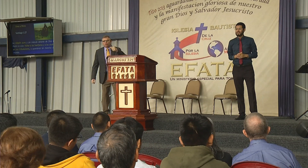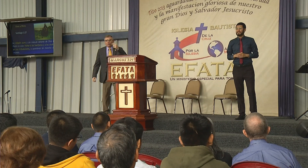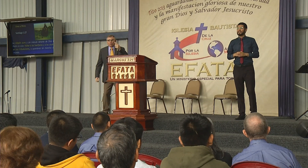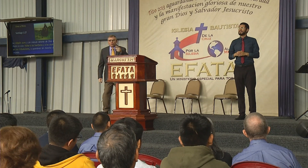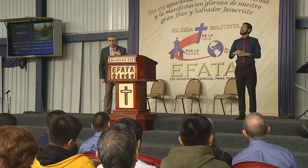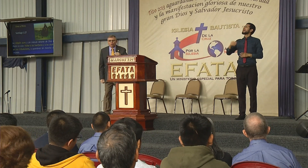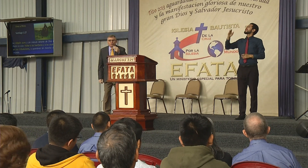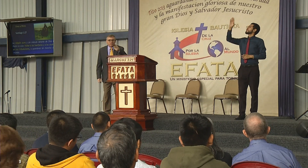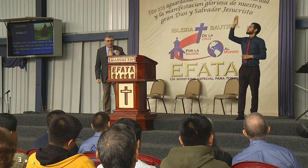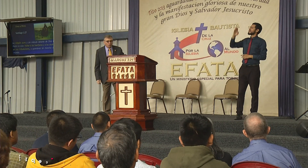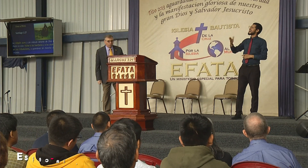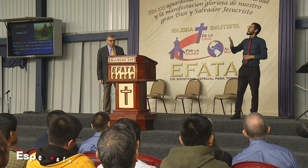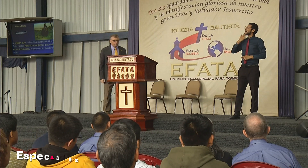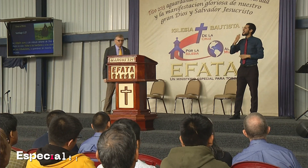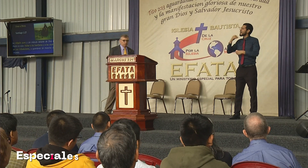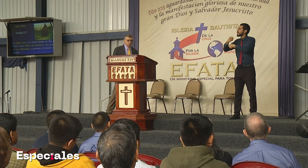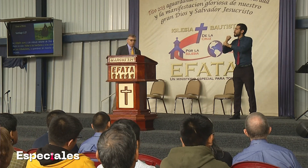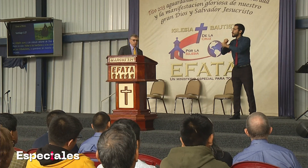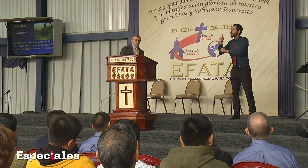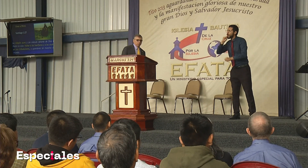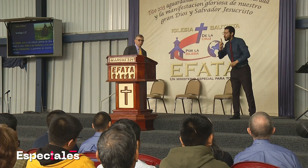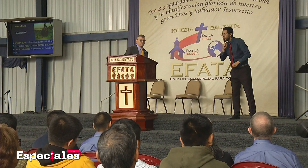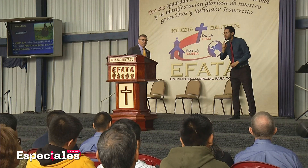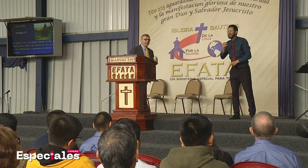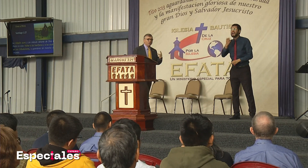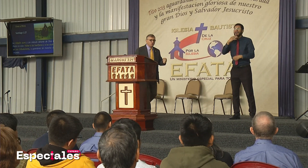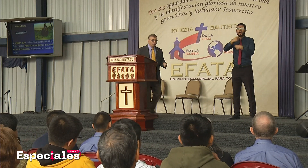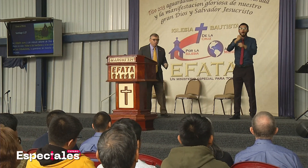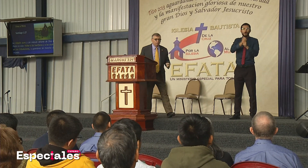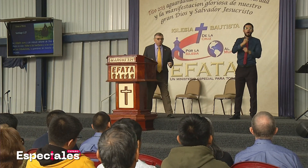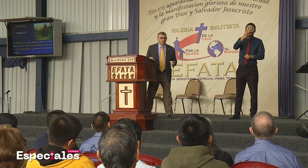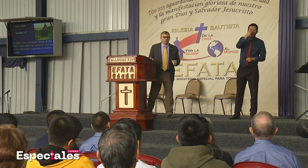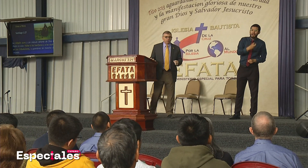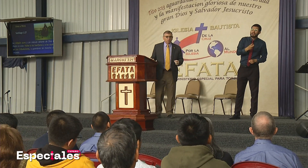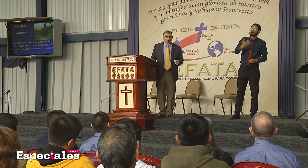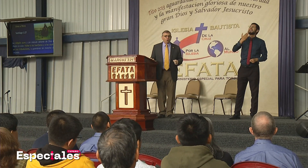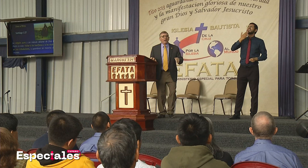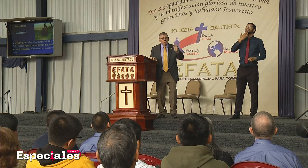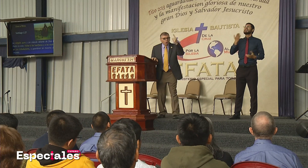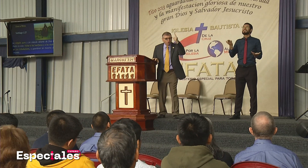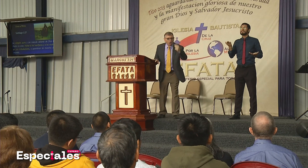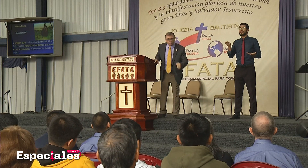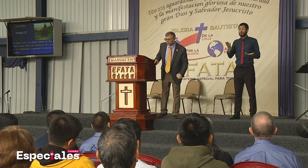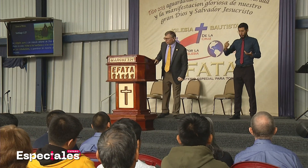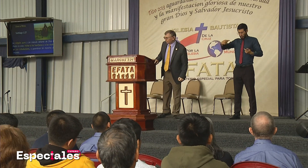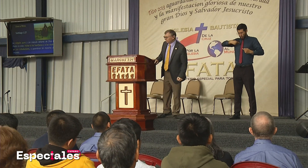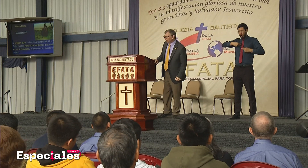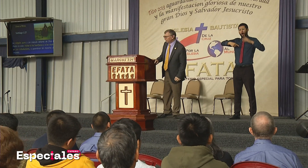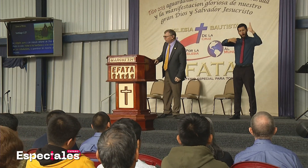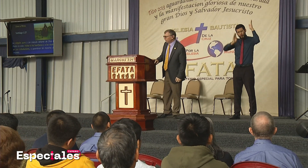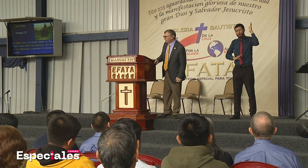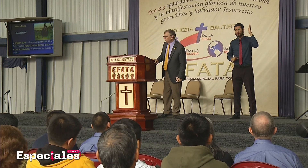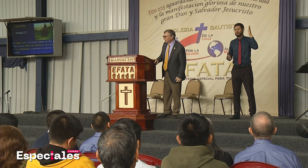¿Quién hizo los sordos ciegos? ¿Quién hizo? ¿No era yo Dios?